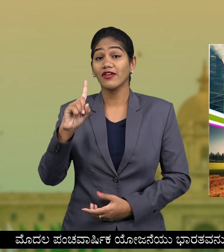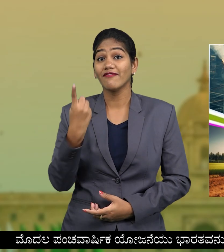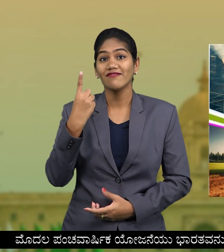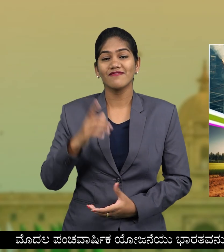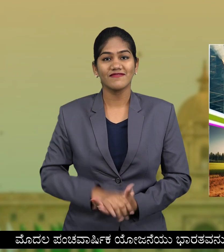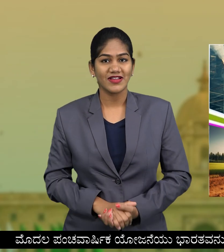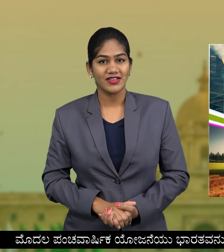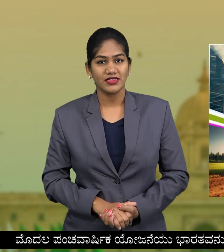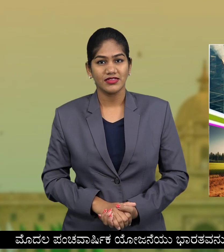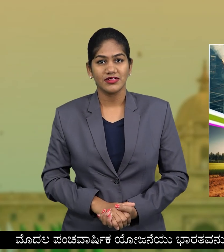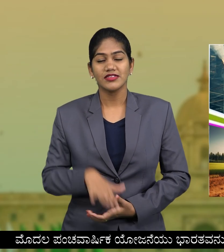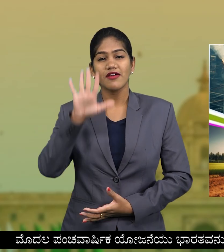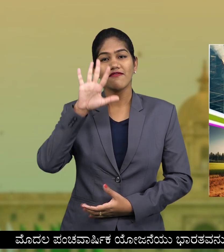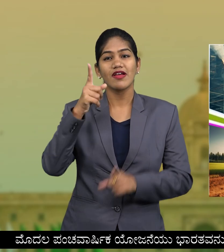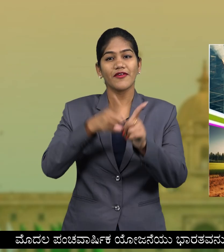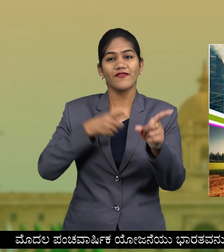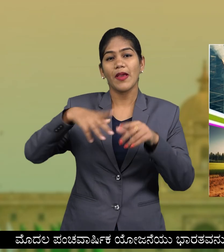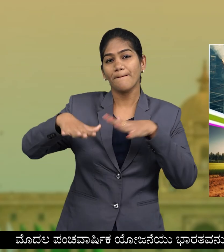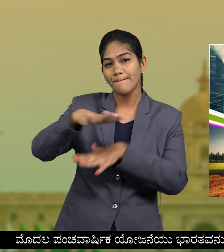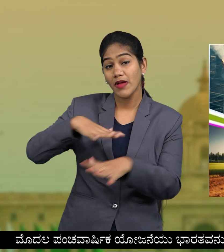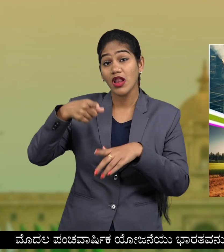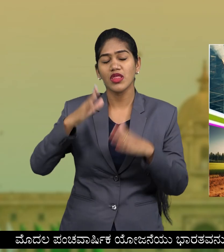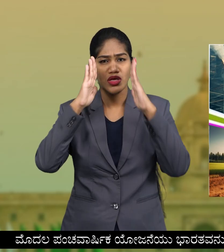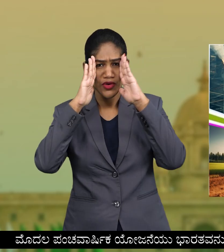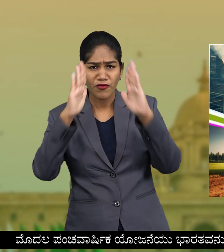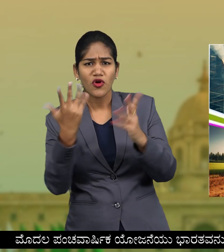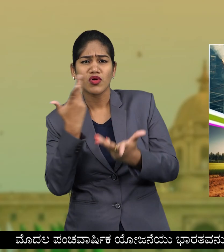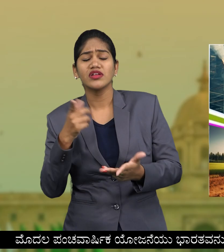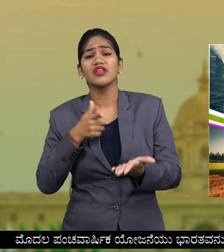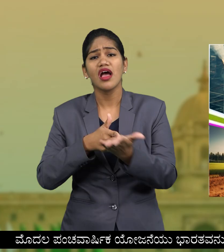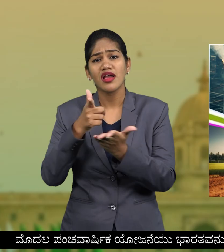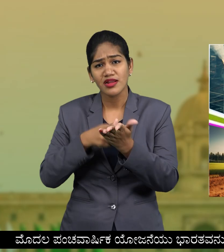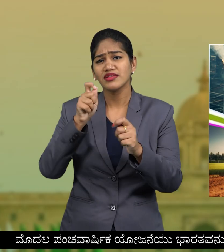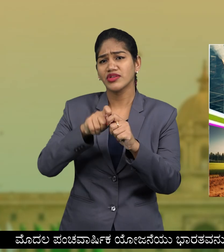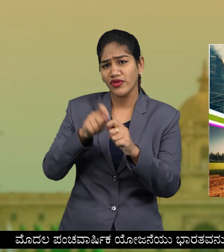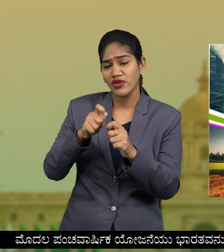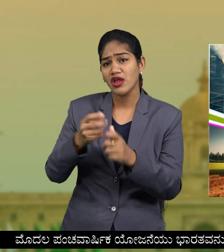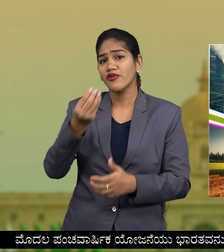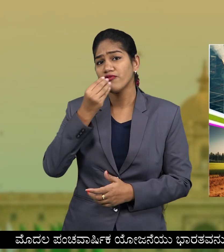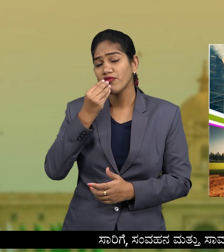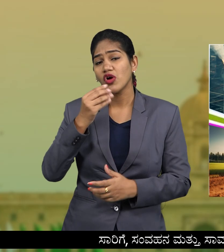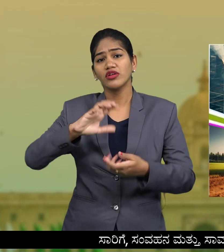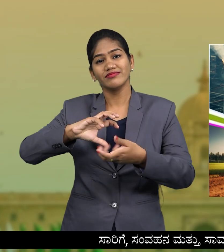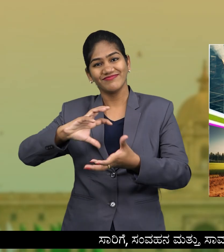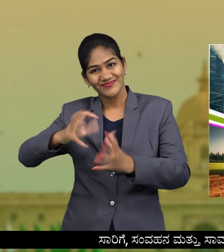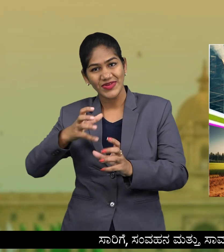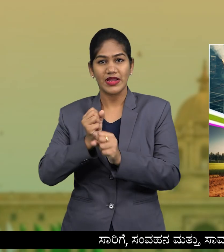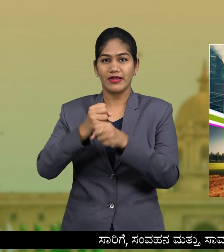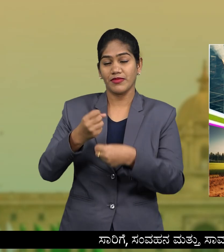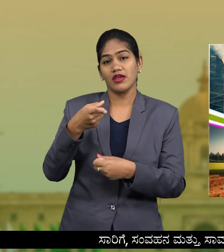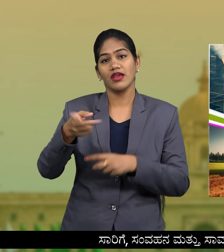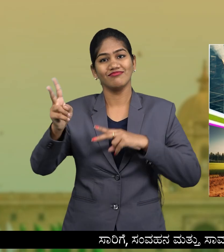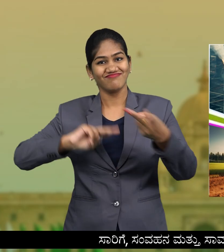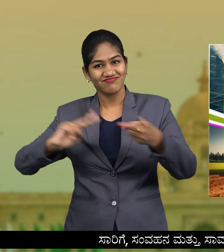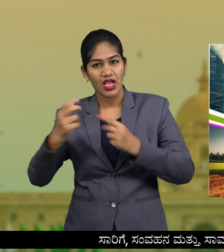ಮೊದಲ ಪಂಚವಾರ್ಷಿಕ ಯೋಜನೆಯು ಭಾರತವನ್ನು ಕೈಗಾರಿಕೀಕರಣಗೊಳಿಸುವ, ಕೃಷಿ, ಆಹಾರ ಉತ್ಪಾದನೆ, ಸಾರಿಗೆ,